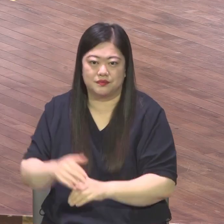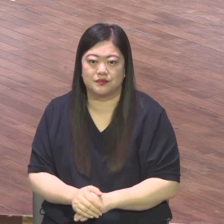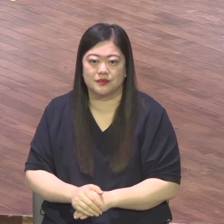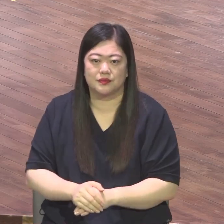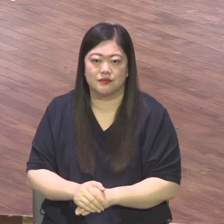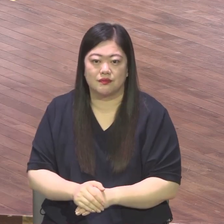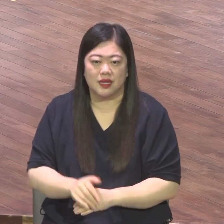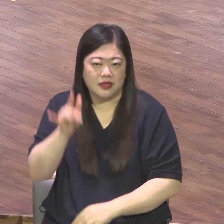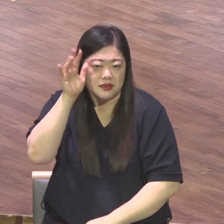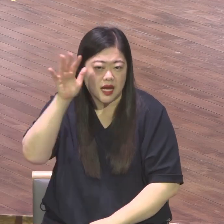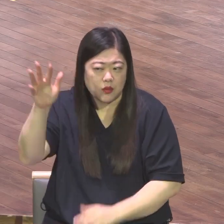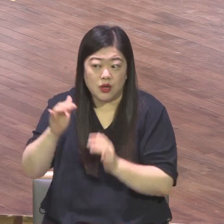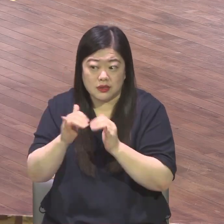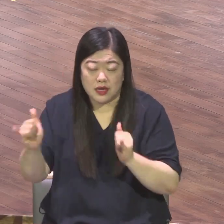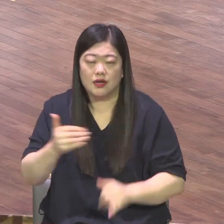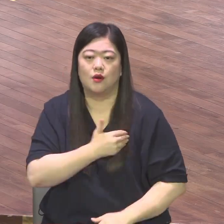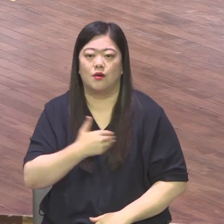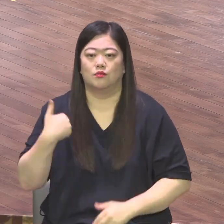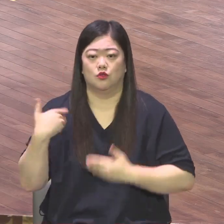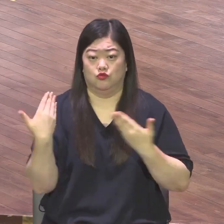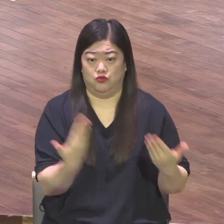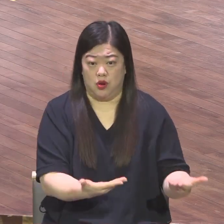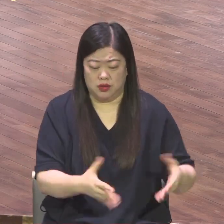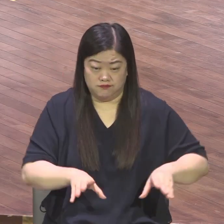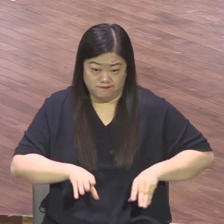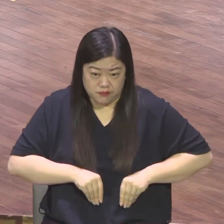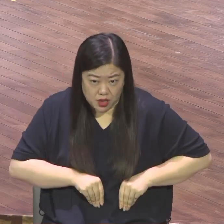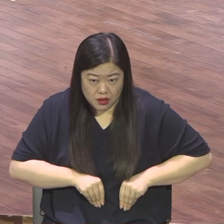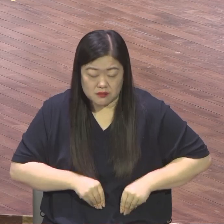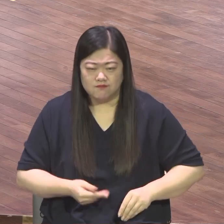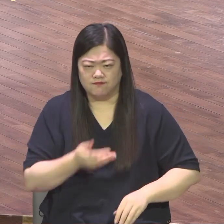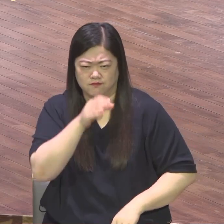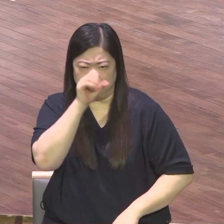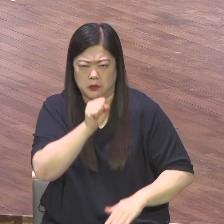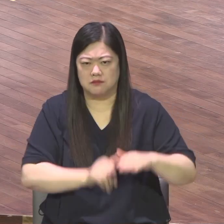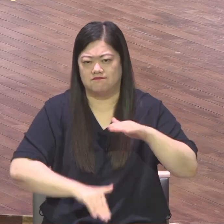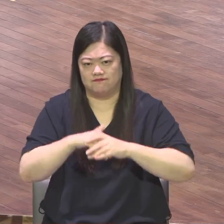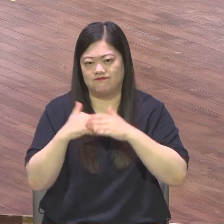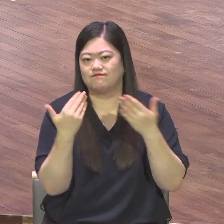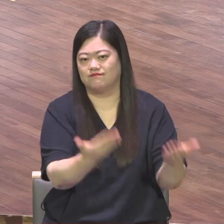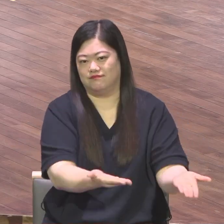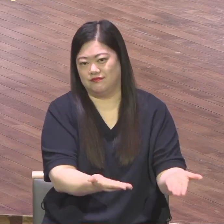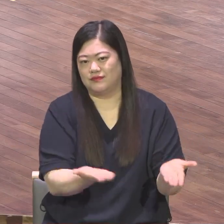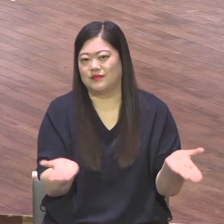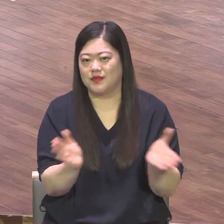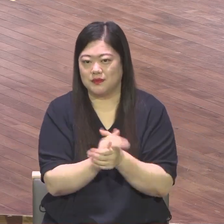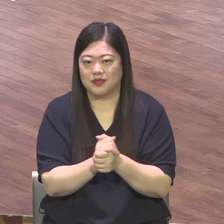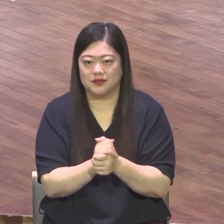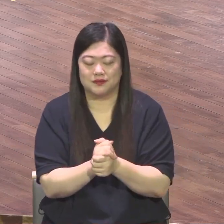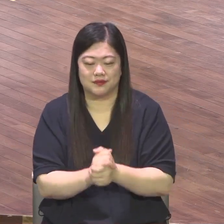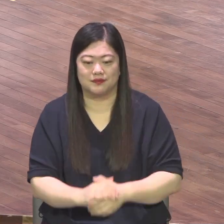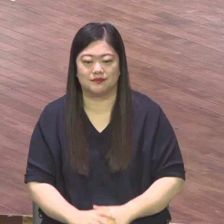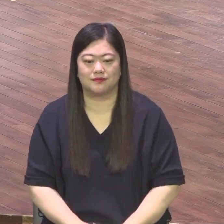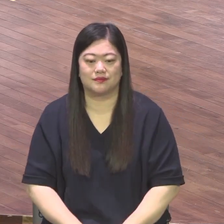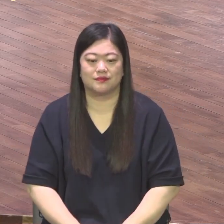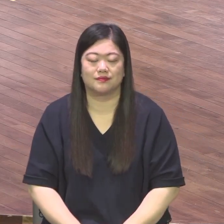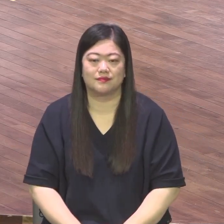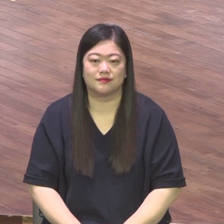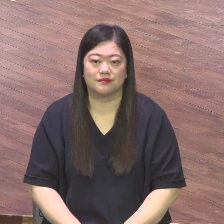사망하는 영혼에게 만족을 주시며 주린 영혼에게 좋은 것으로 채워주시미로다. 아멘.